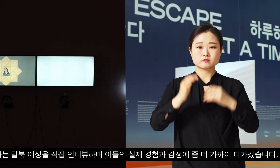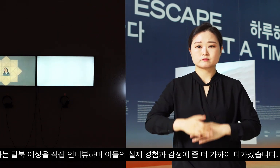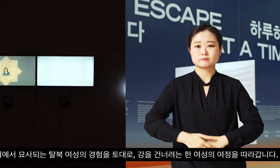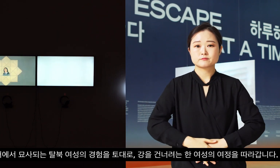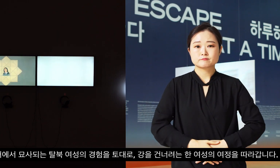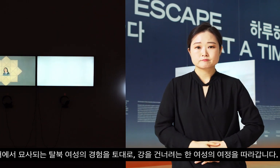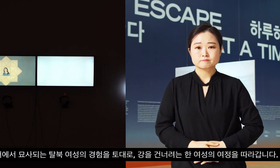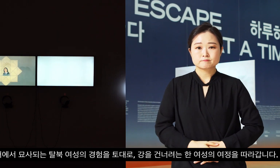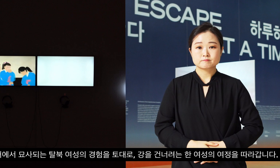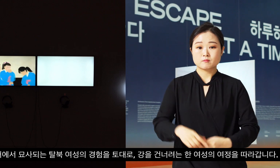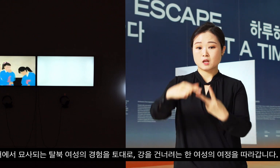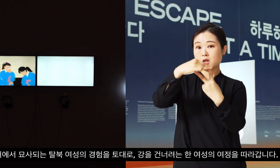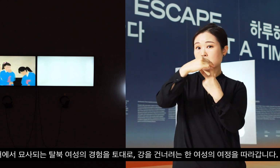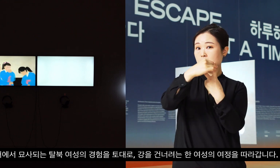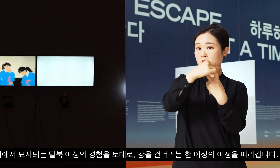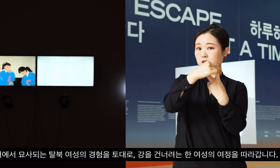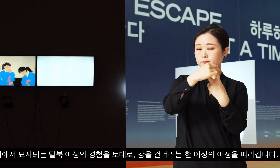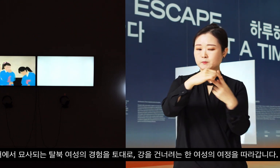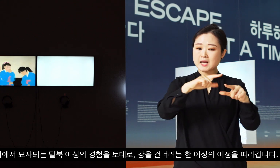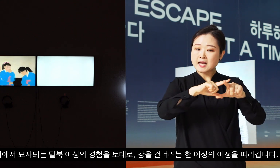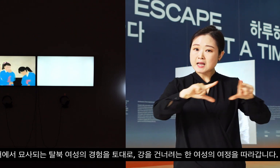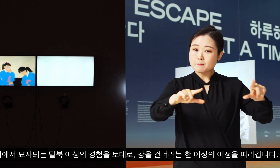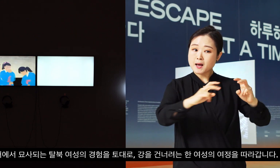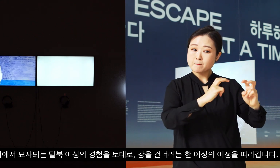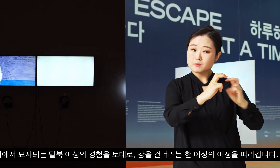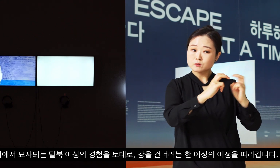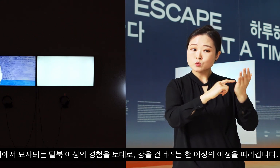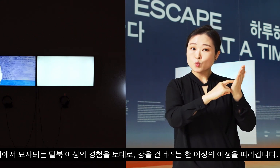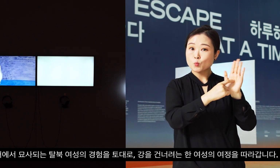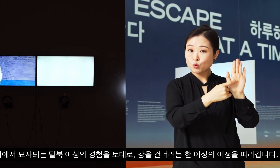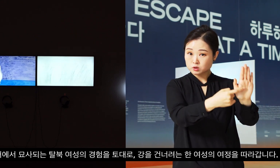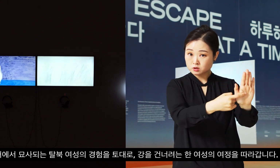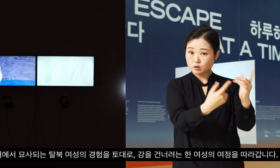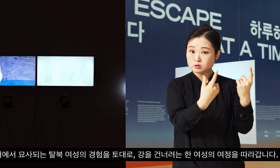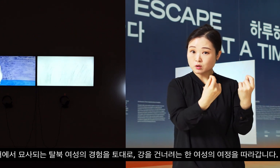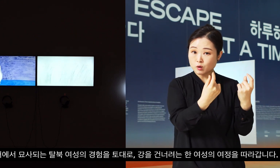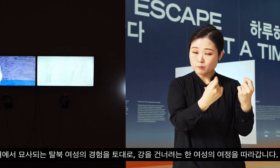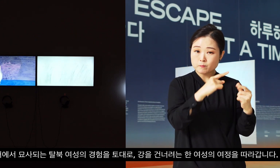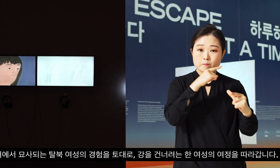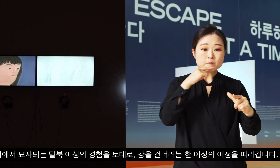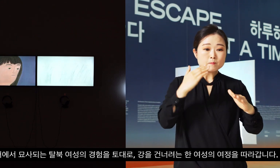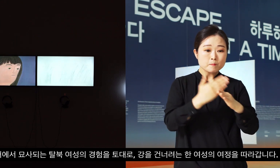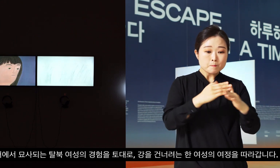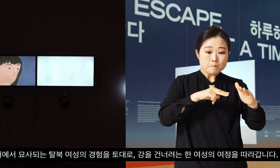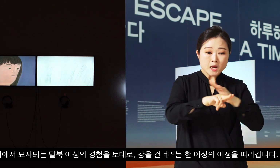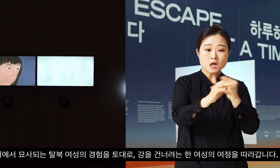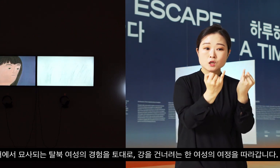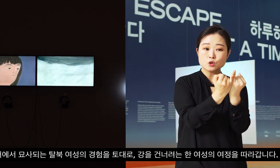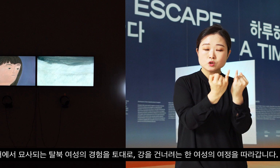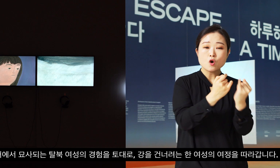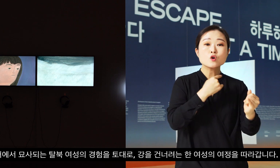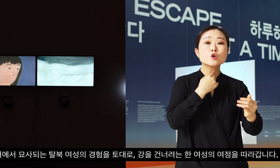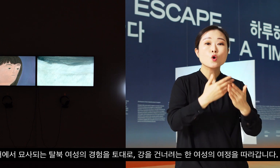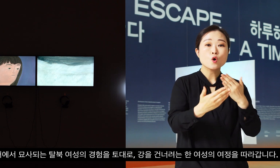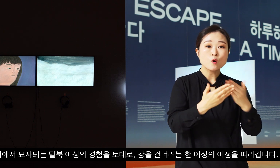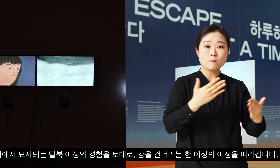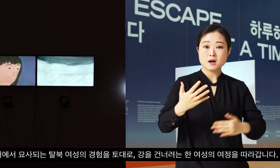한 채널은 일반 미디어에서 묘사되는 탈북 여성의 경험을 토대로 강을